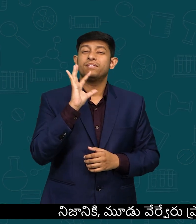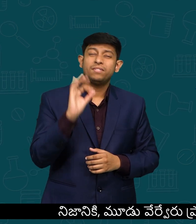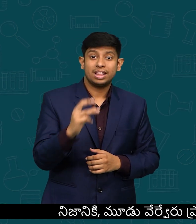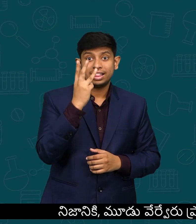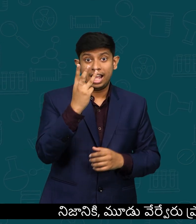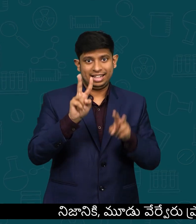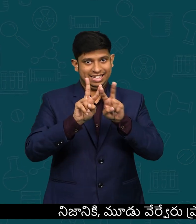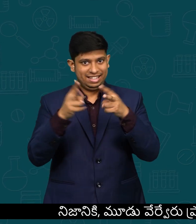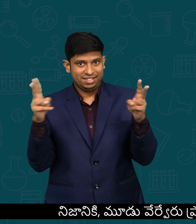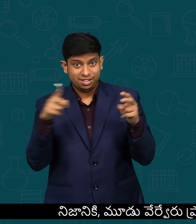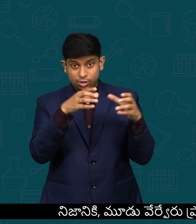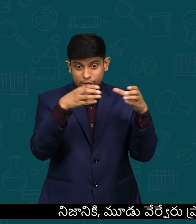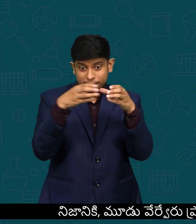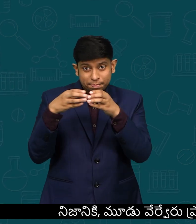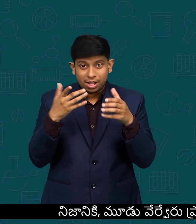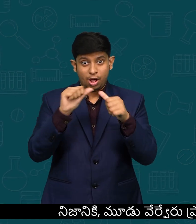3 వేర్వేరు ప్రాథమిక కణాలు కనుగొనబడ్డాయి.